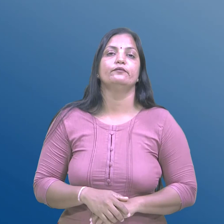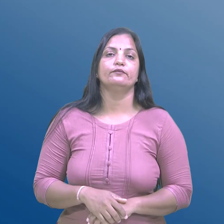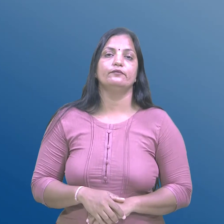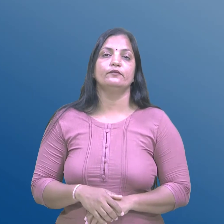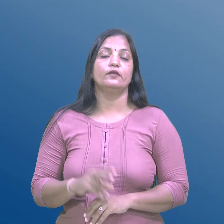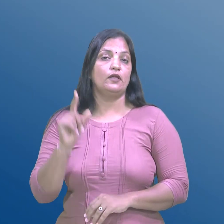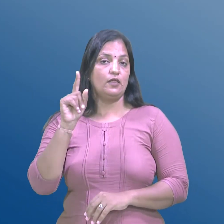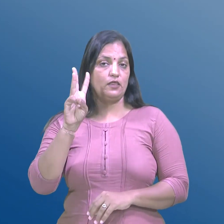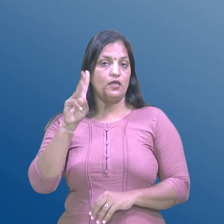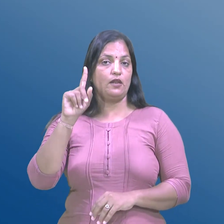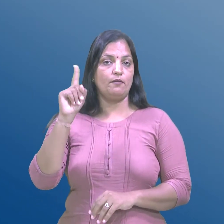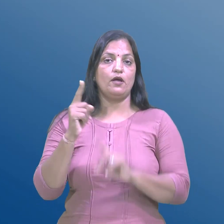13માનું પહેલું.